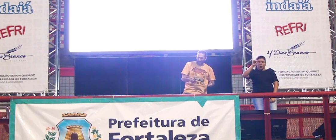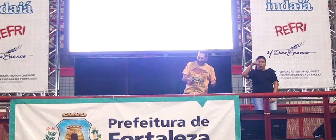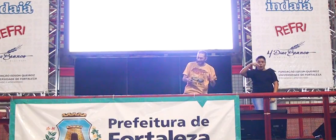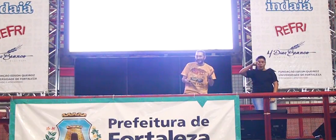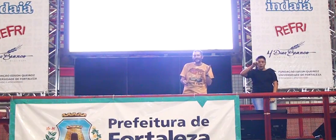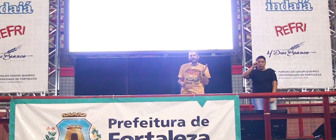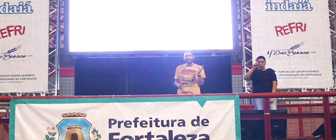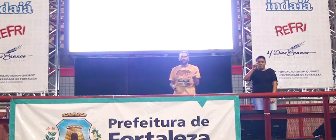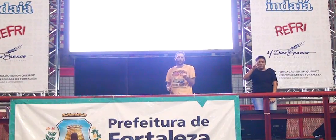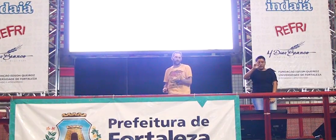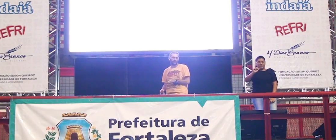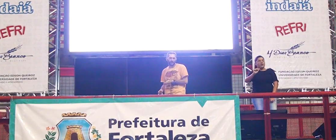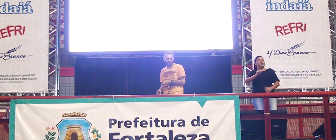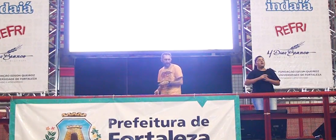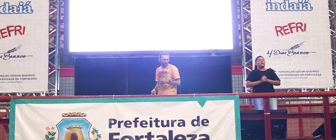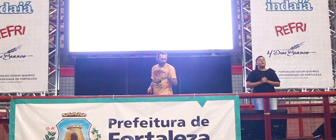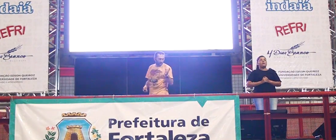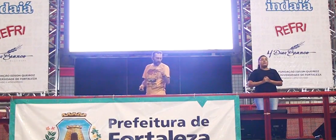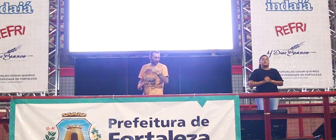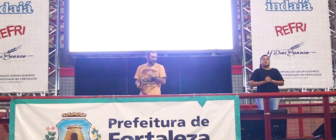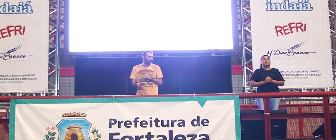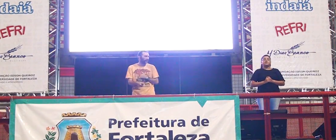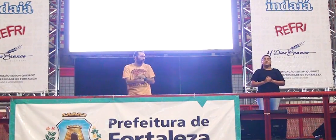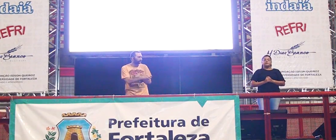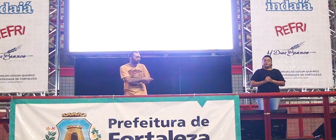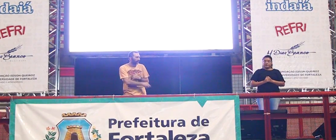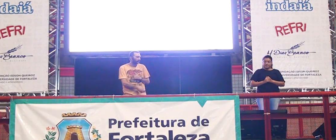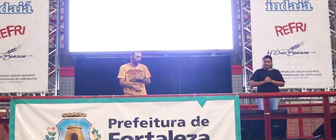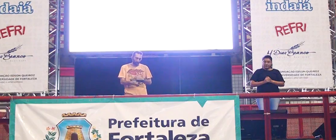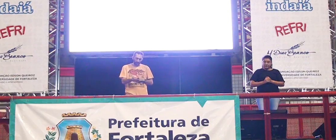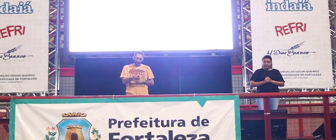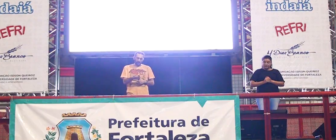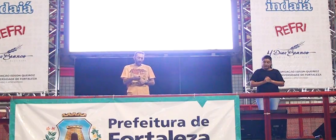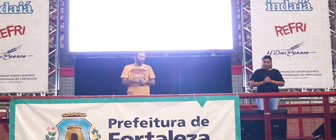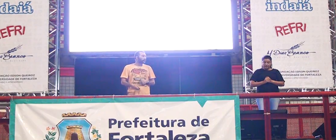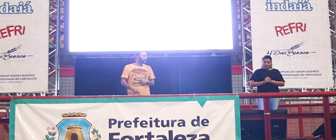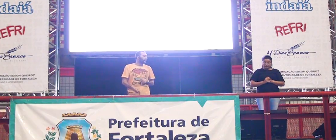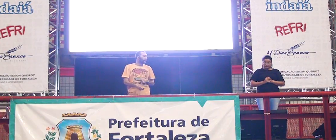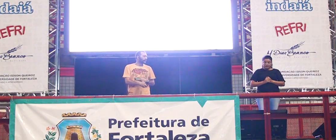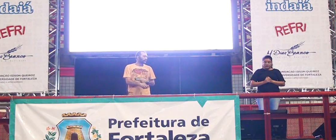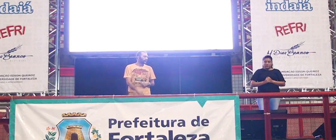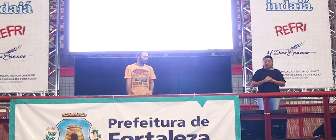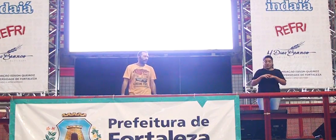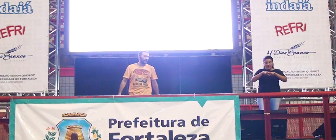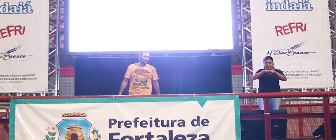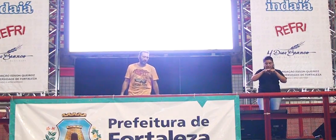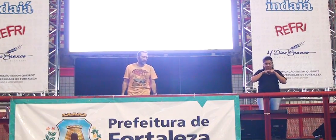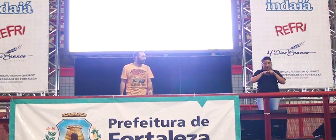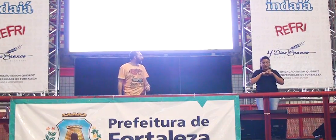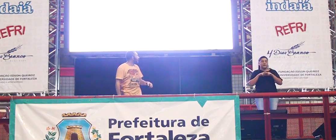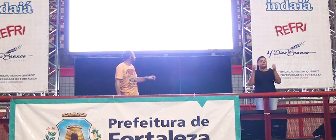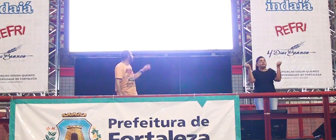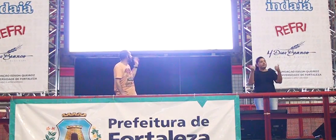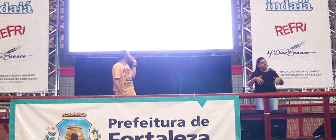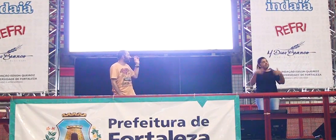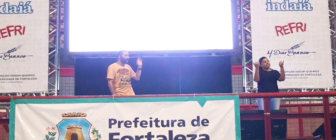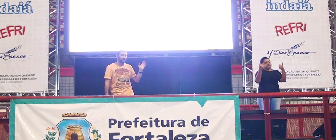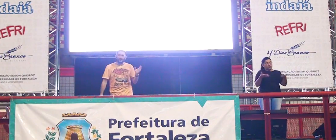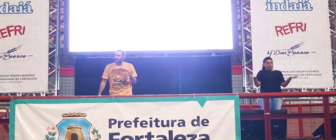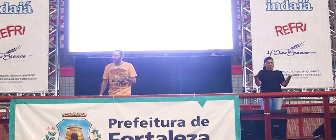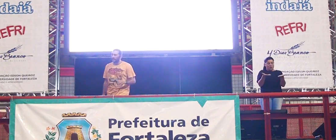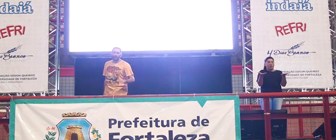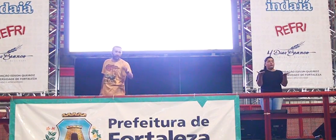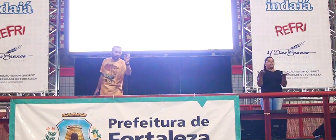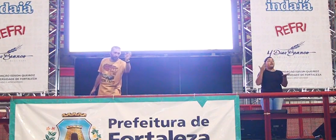camada chamada ionosfera. Mas vamos seguir. Bom, dito isso, o blá blá blá, eu quero que